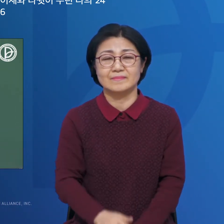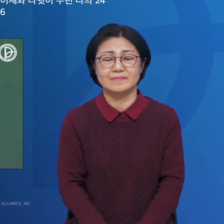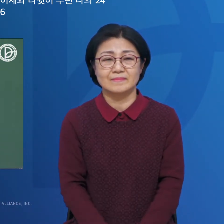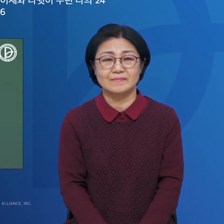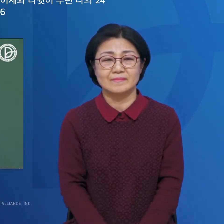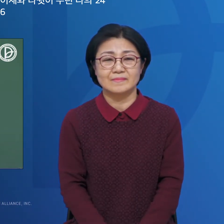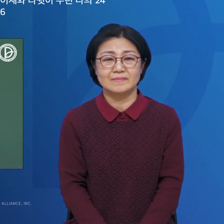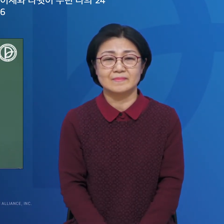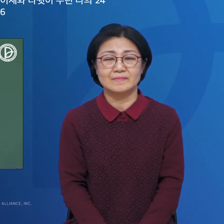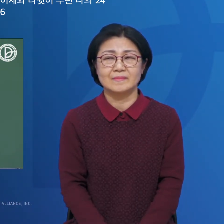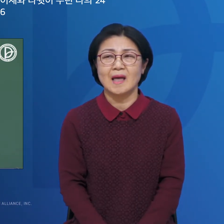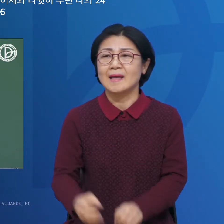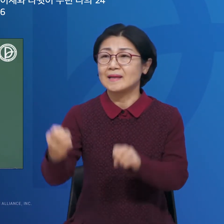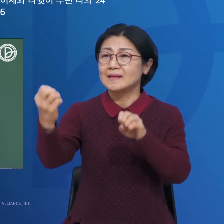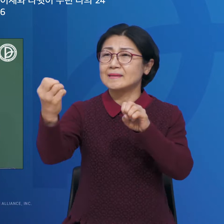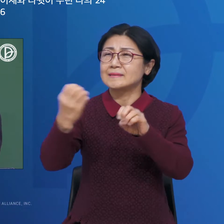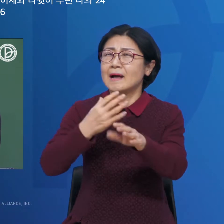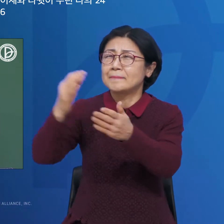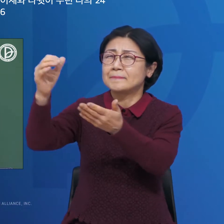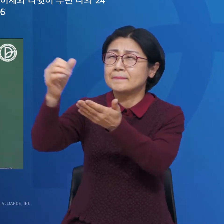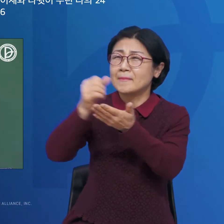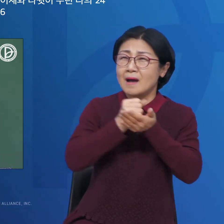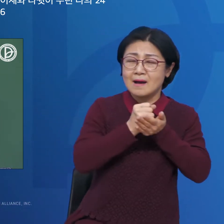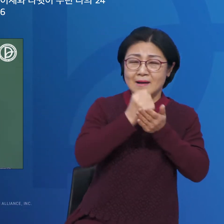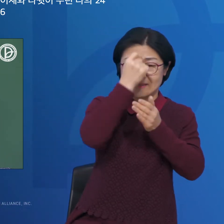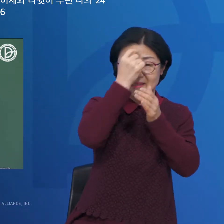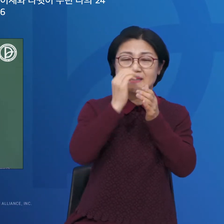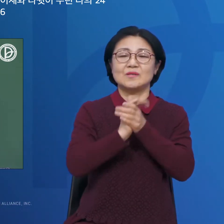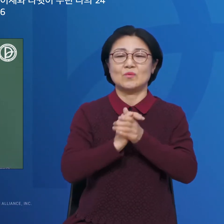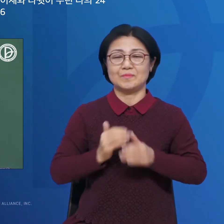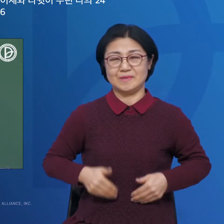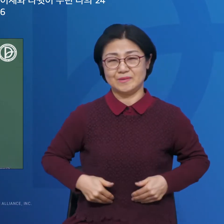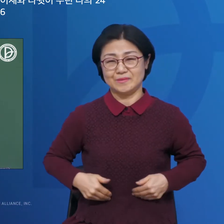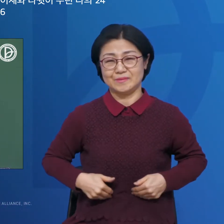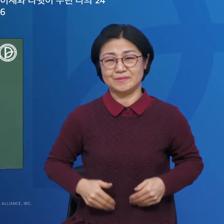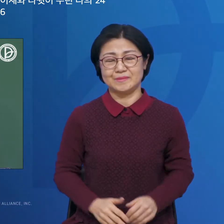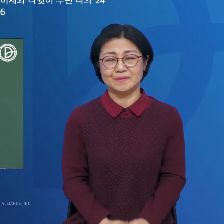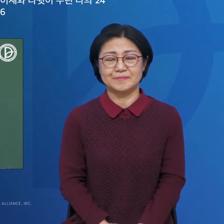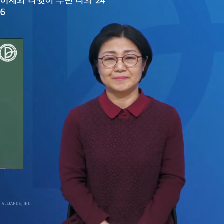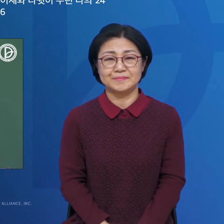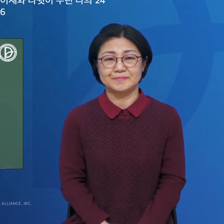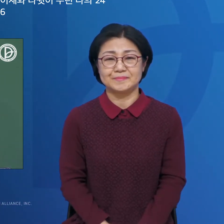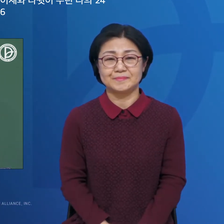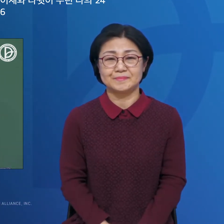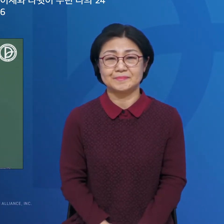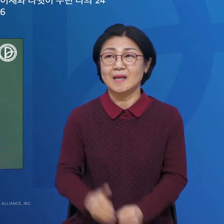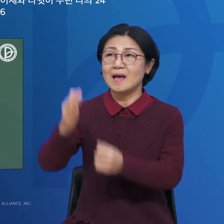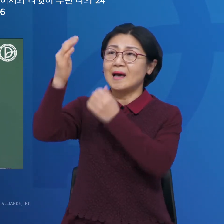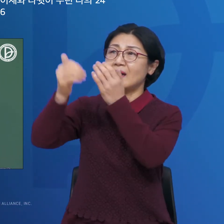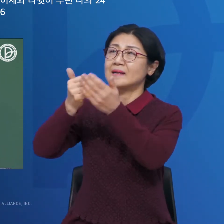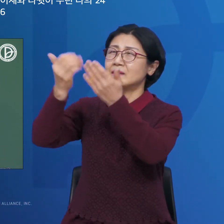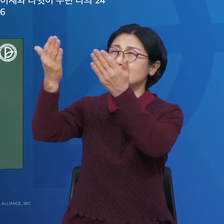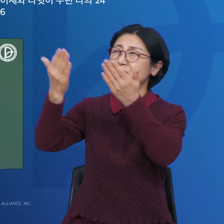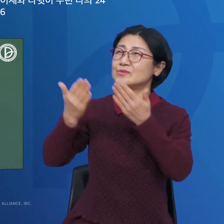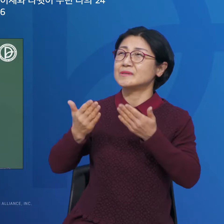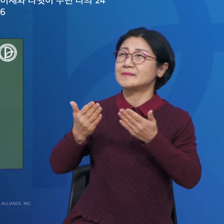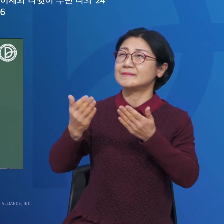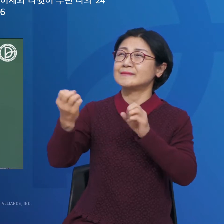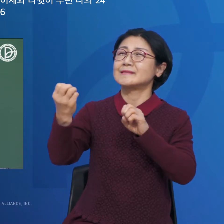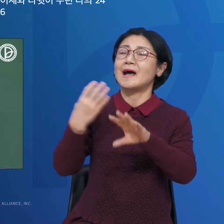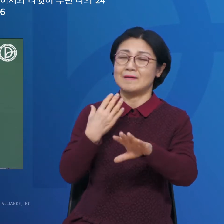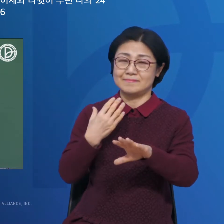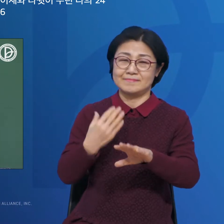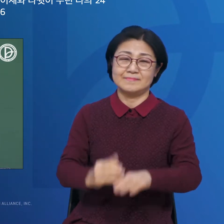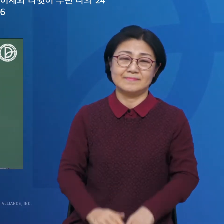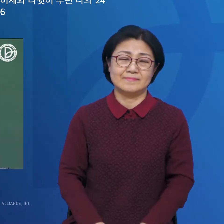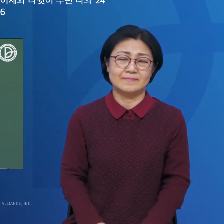답을 얻는 기도를 하는 It 거죠. must be a prayer where you can gain 야, answers. 쉽게 말하면 하나님이 주시는 답. Simply put, the answers that God gives.